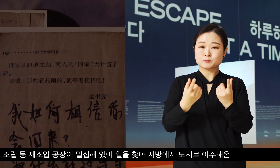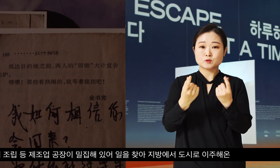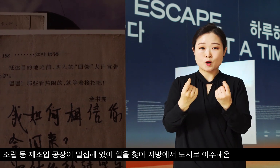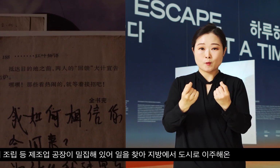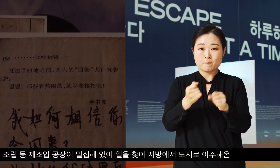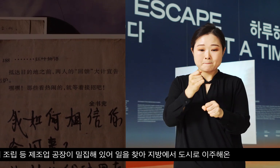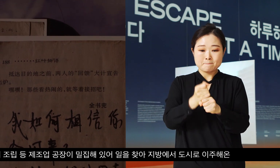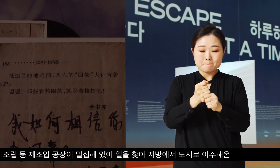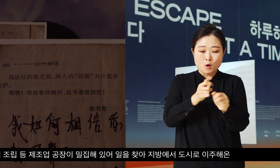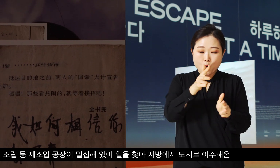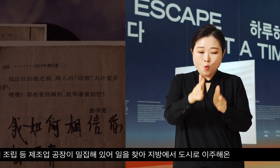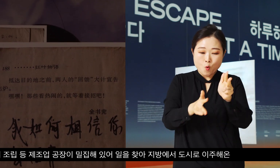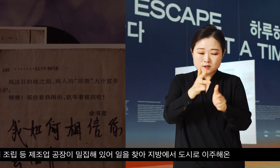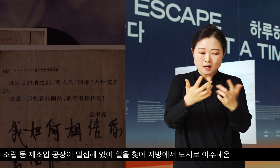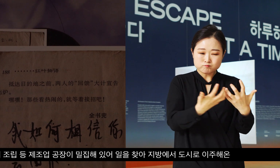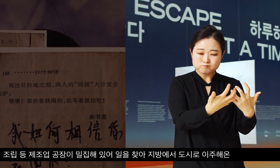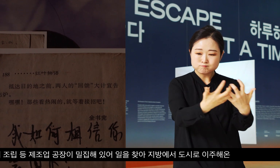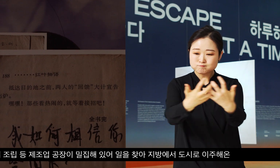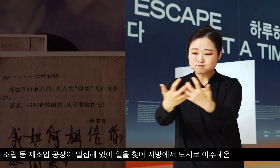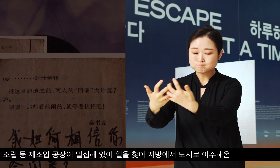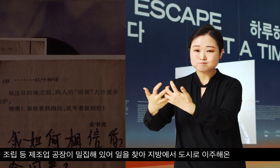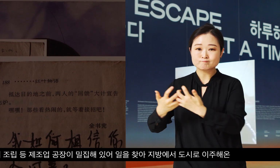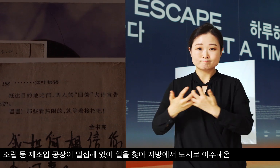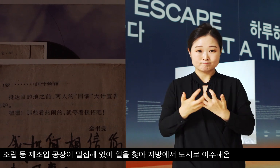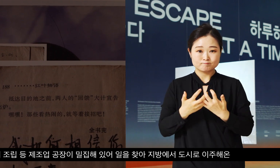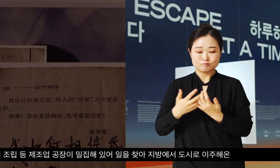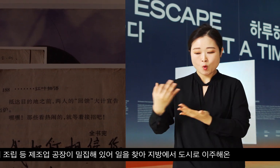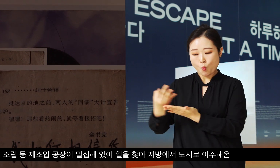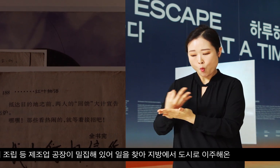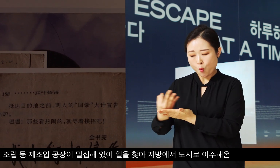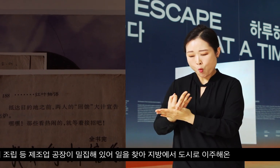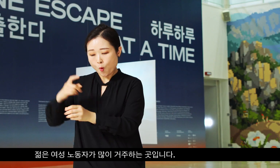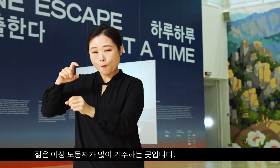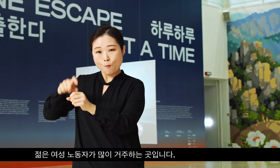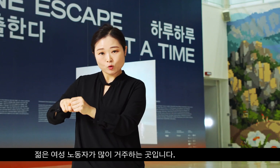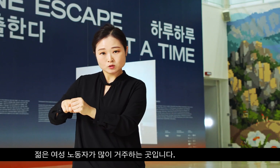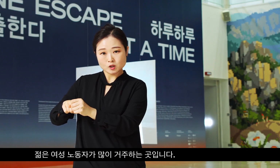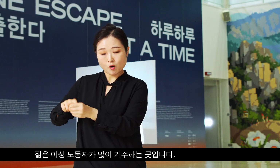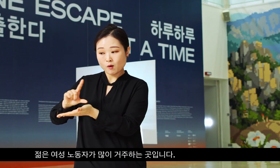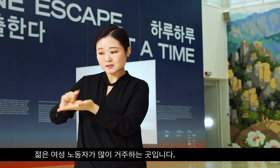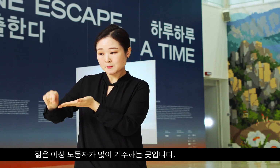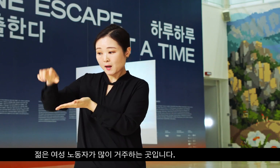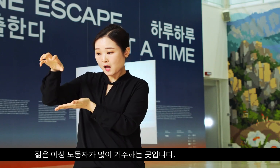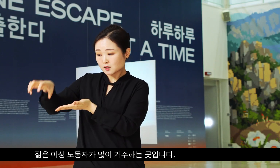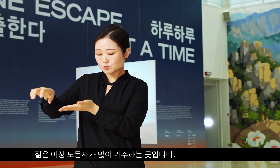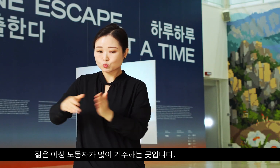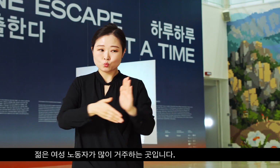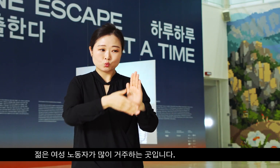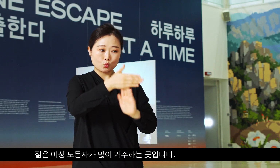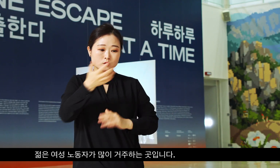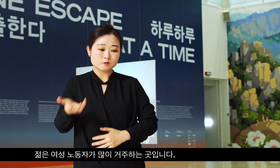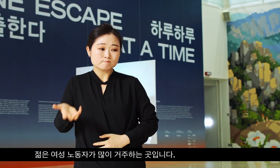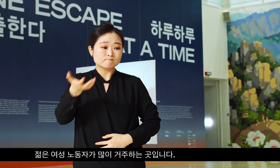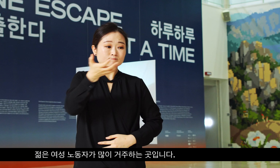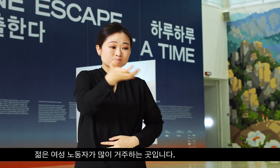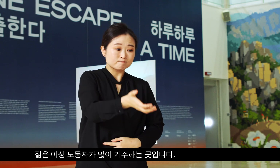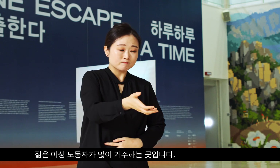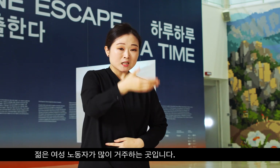있어 이를 찾아 지방에서 도시로 이주해온 젊은 여성 노동자가 많이